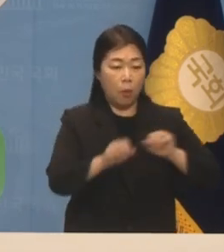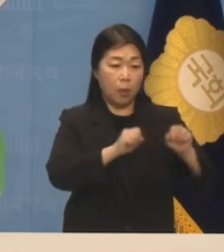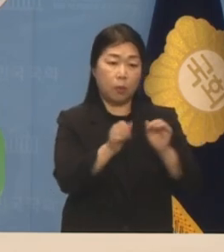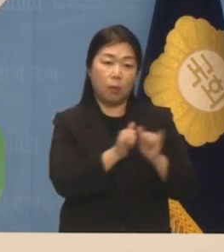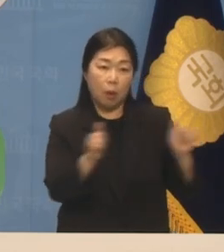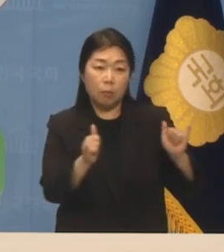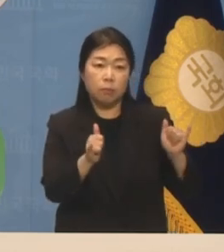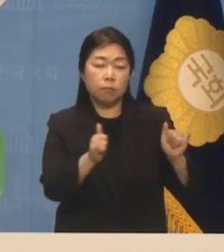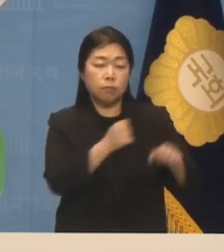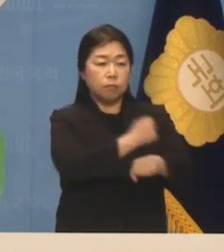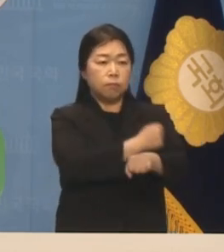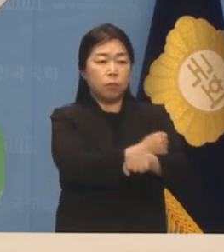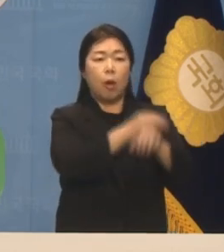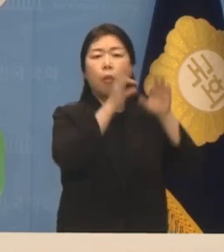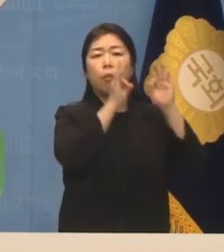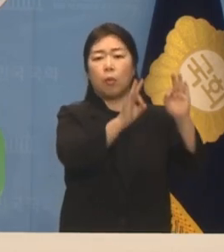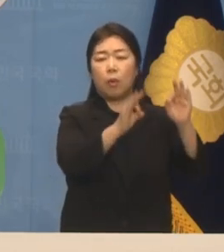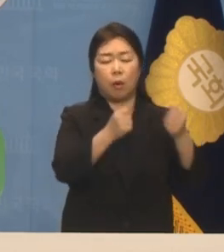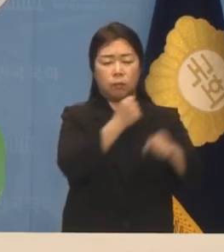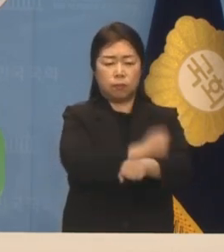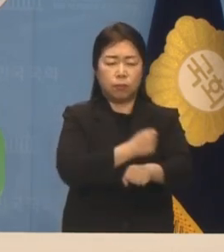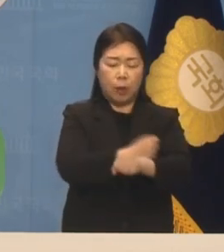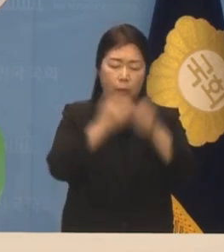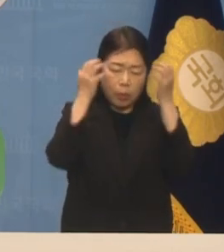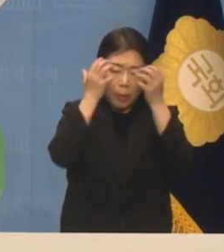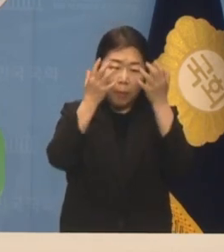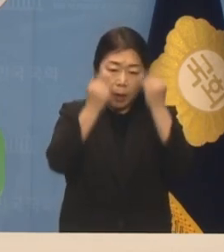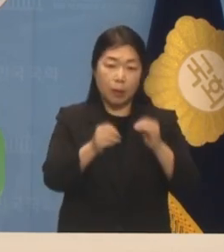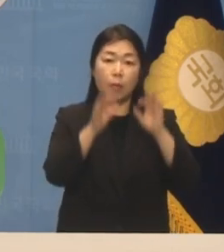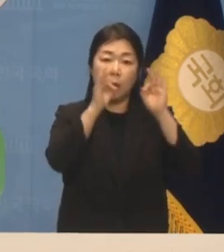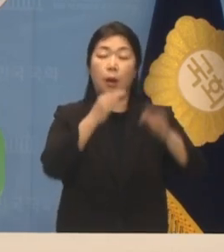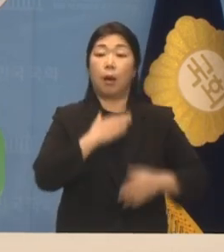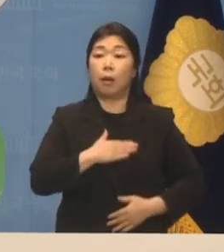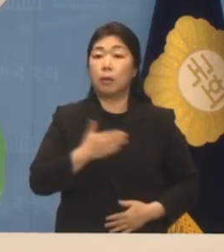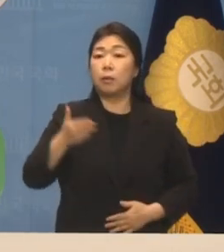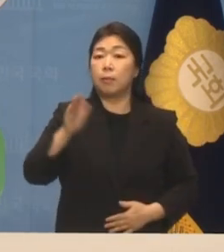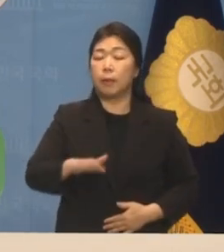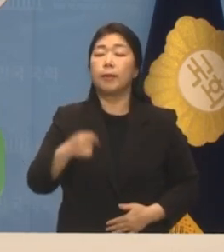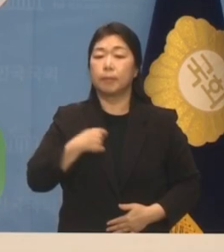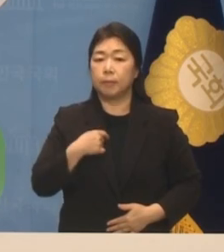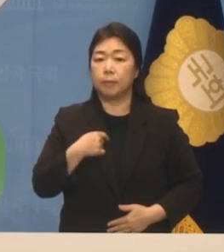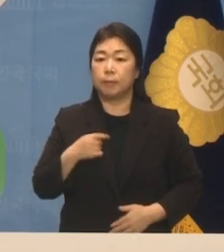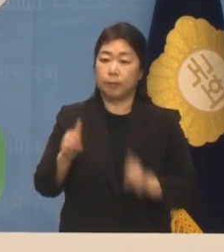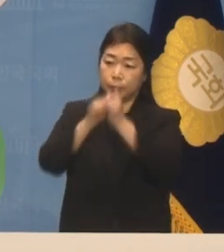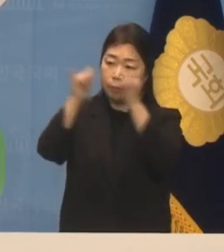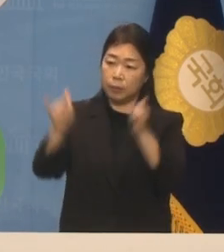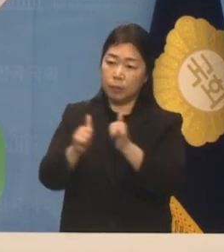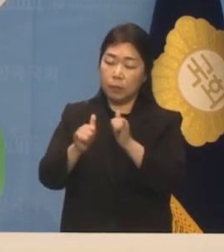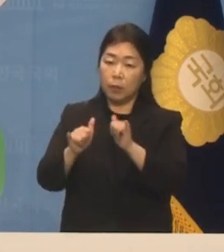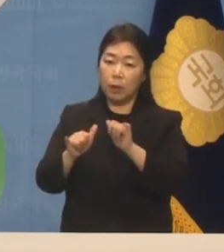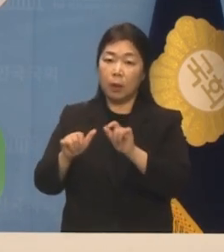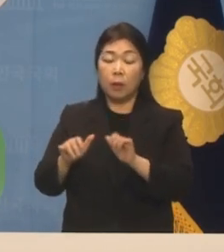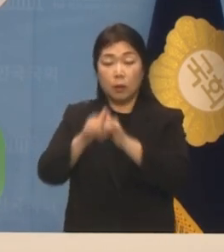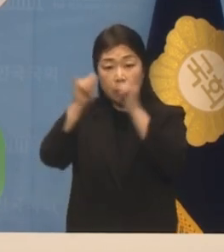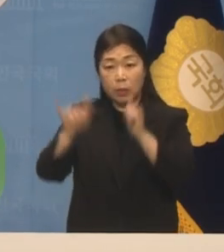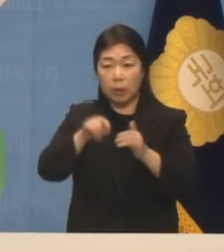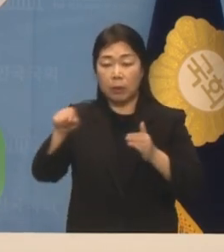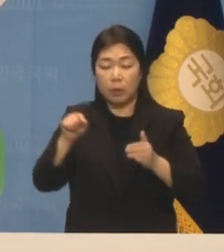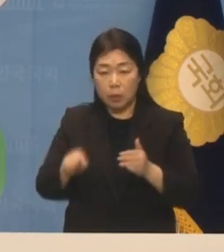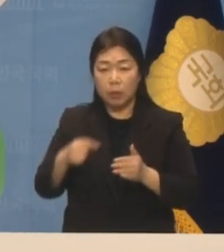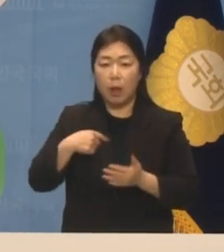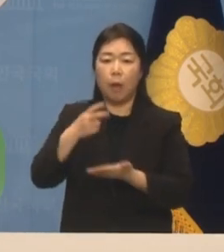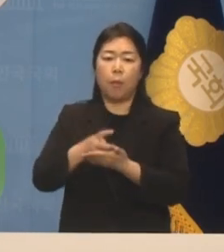진보정당의 고된 현실이 지속되고 있다는 것을 알면서도 저는 시민사회에서 변호사로서 역할을 제